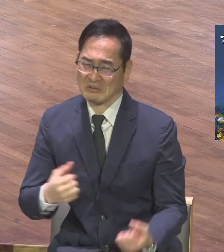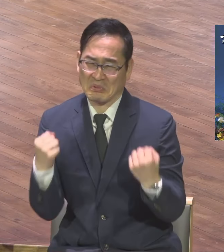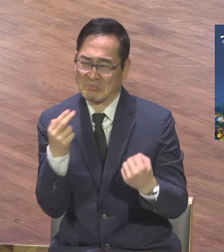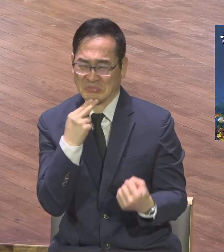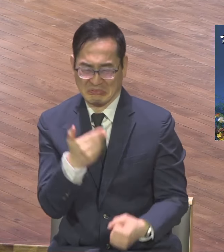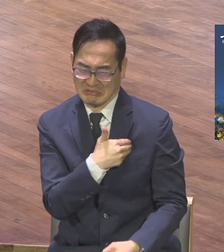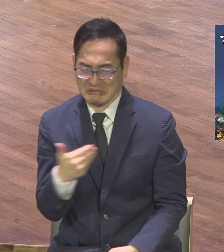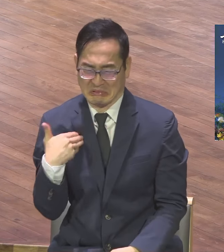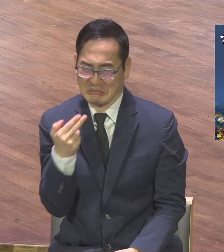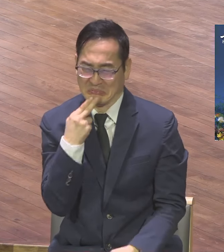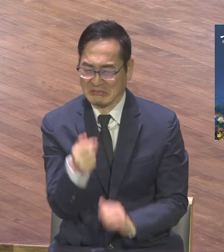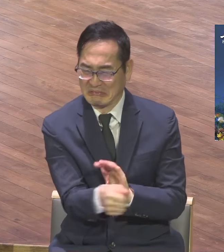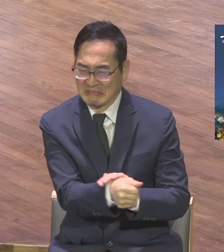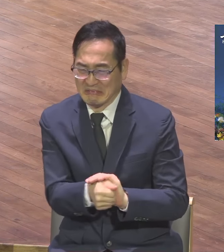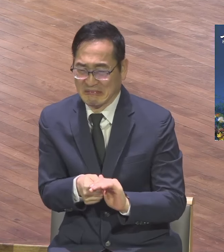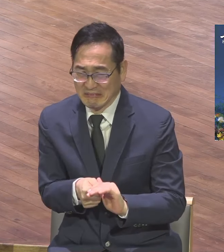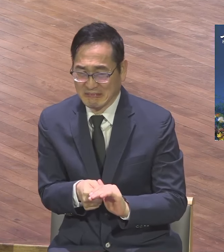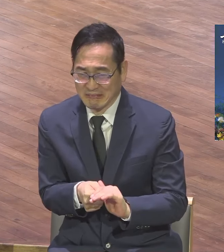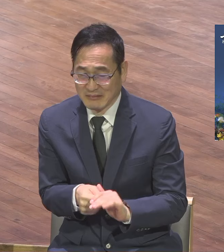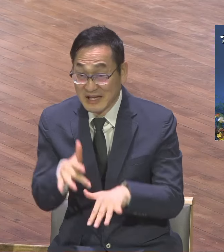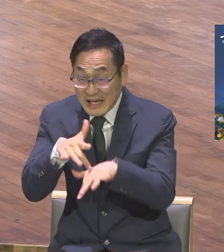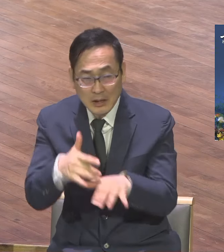이걸 잊어버리게 만들어요, 사단이.